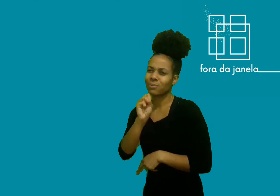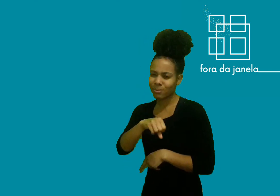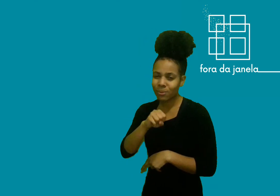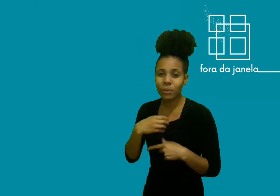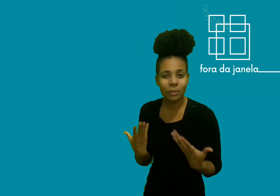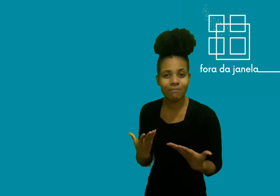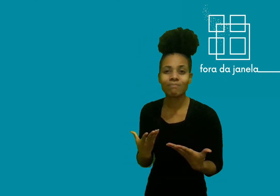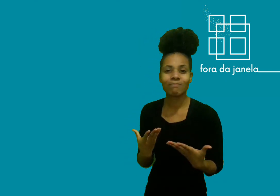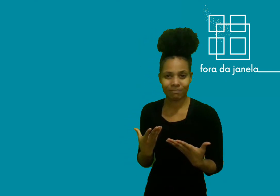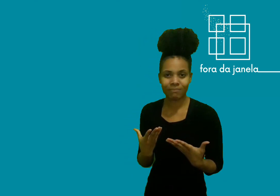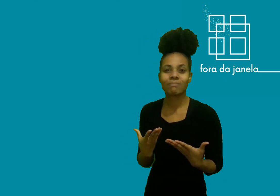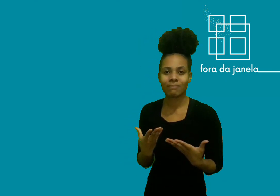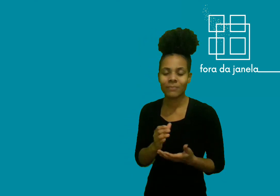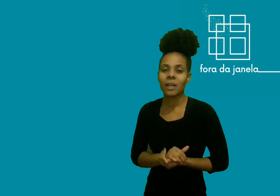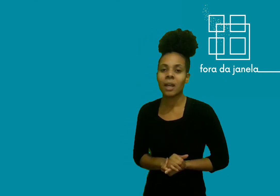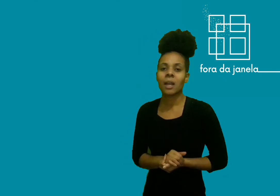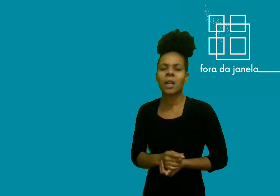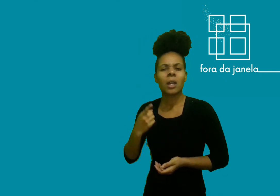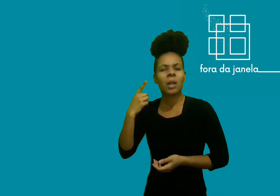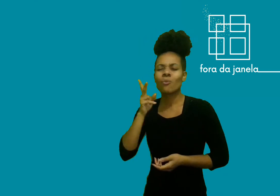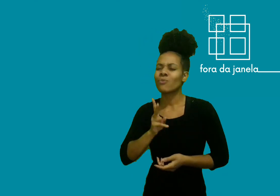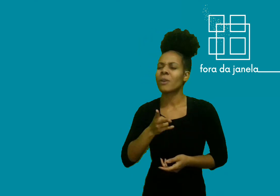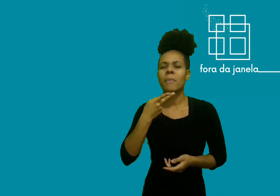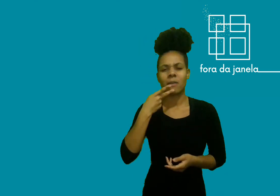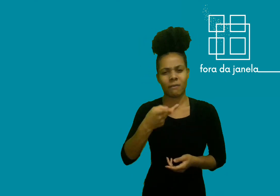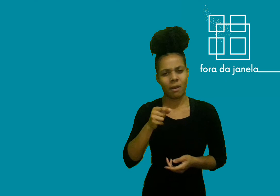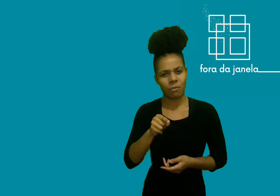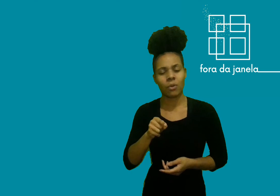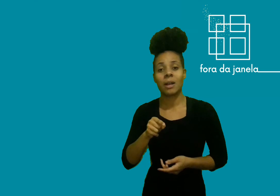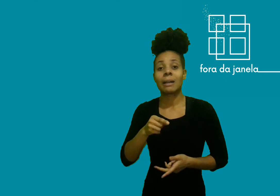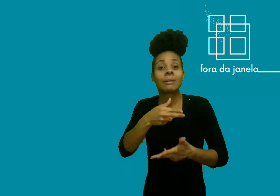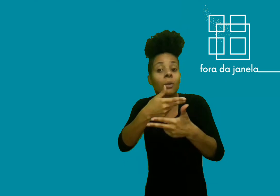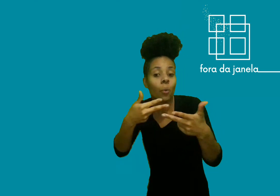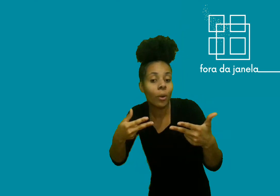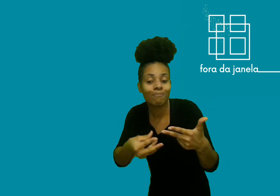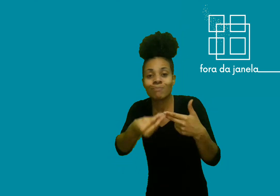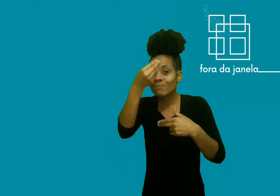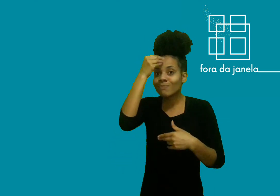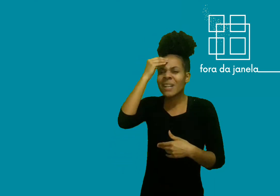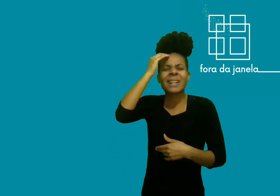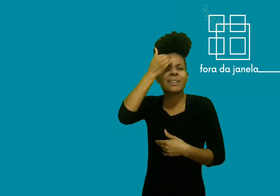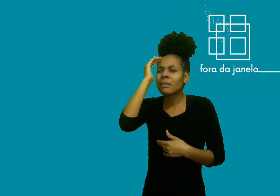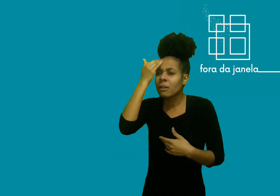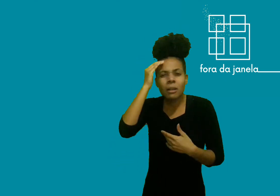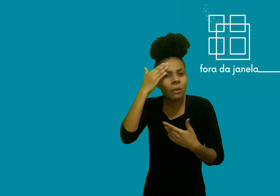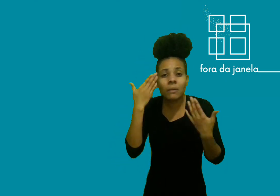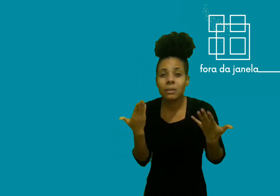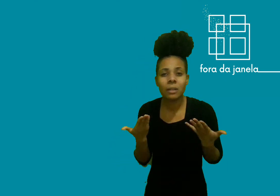que a gente tem muito ainda para aprender, né? Até nessas formas aí de se expressar, da forma como fala, porque